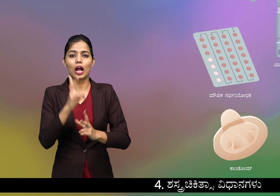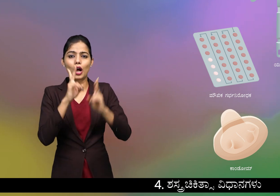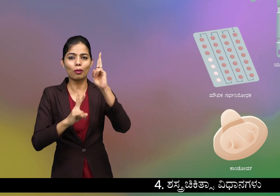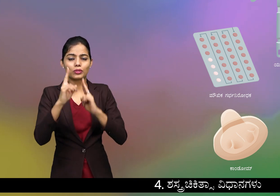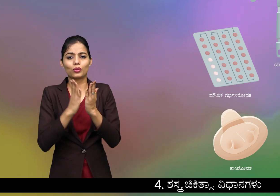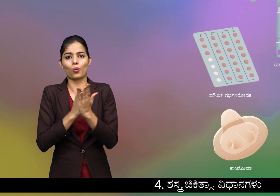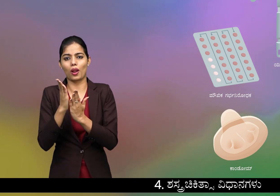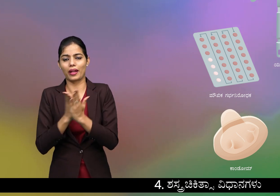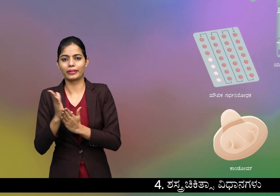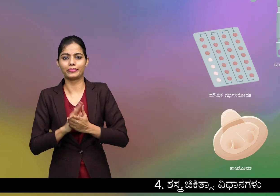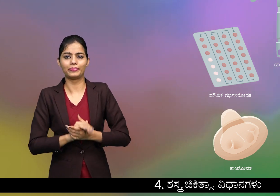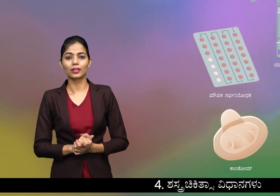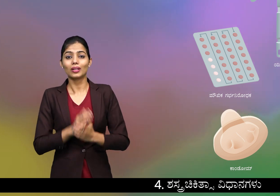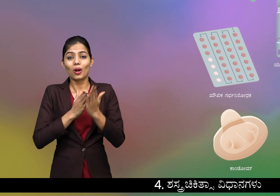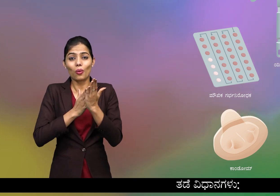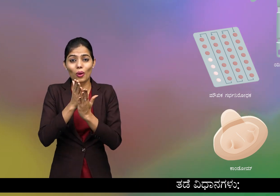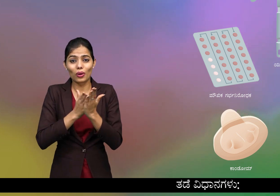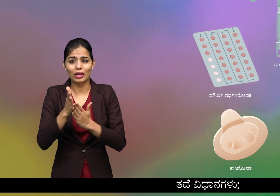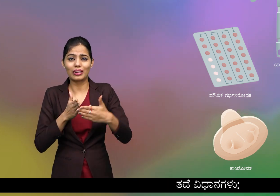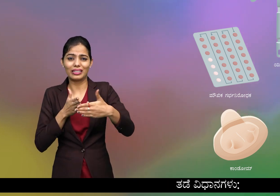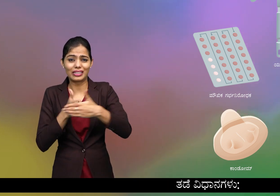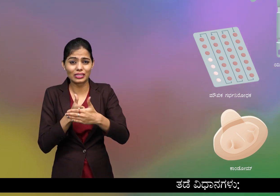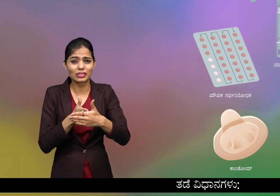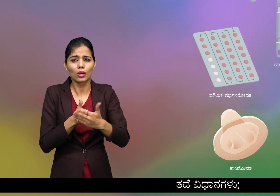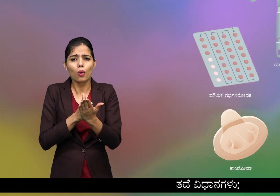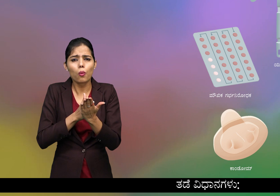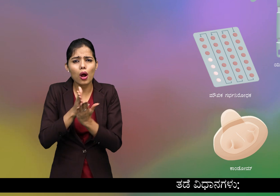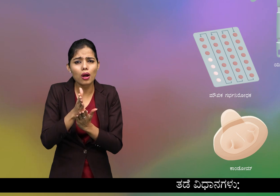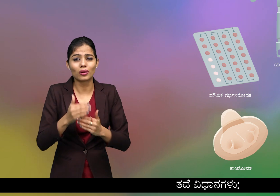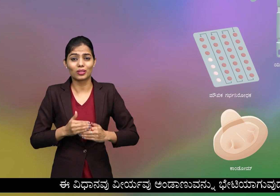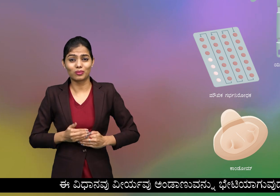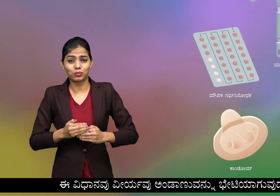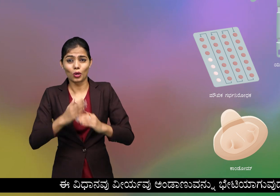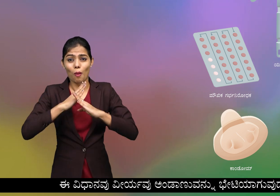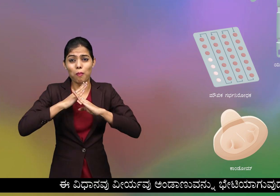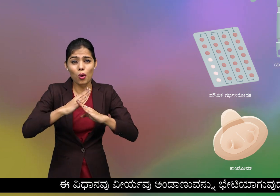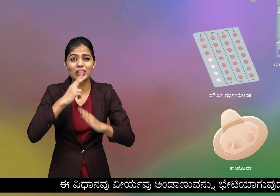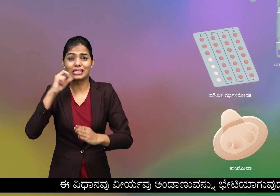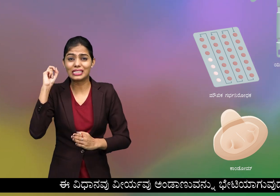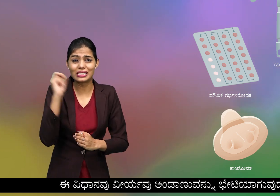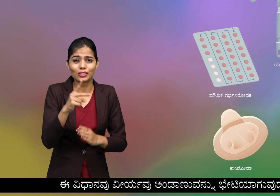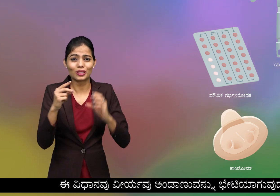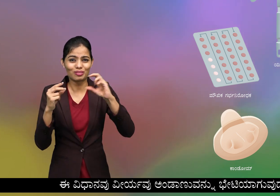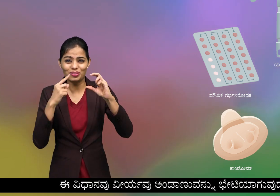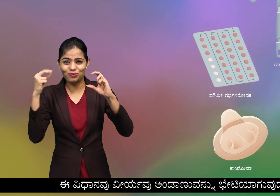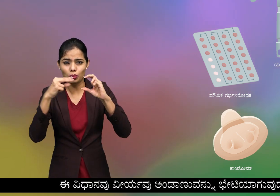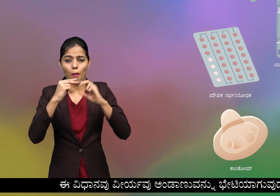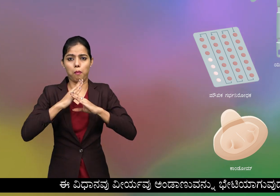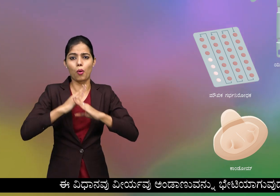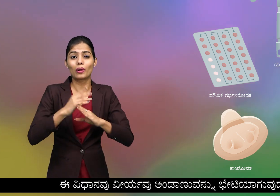4. ಶಸ್ತ್ರಚಿಕಿತ್ಸಾ ವಿಧಾನಗಳು. ಮೊದಲನೆಯದಾಗಿ ನೋಡೋಣ ತಡೆ ವಿಧಾನಗಳು. ಈ ವಿಧಾನವು ವೀರ್ಯವು ಅಂಡಾಣುವನ್ನ ಭೇಟಿಯಾಗುವುದನ್ನ